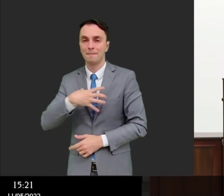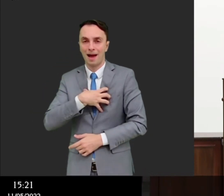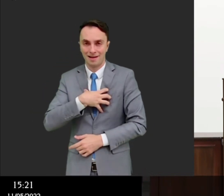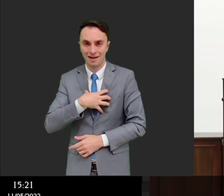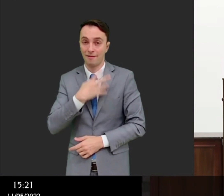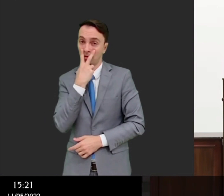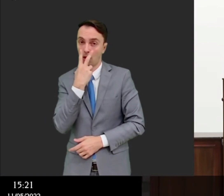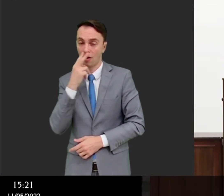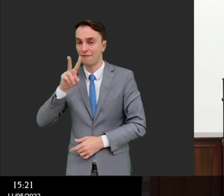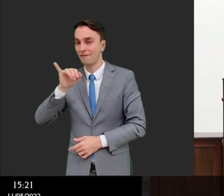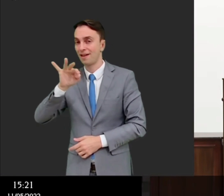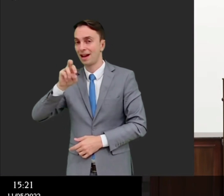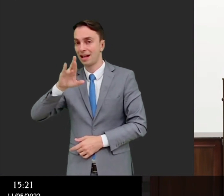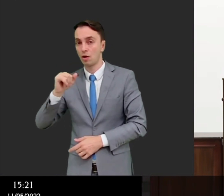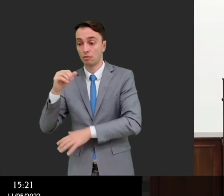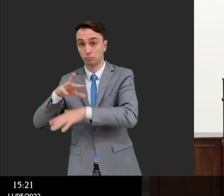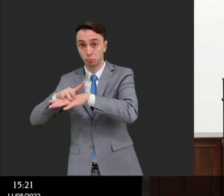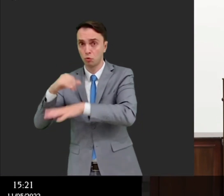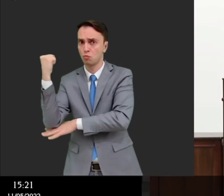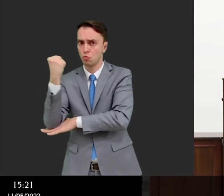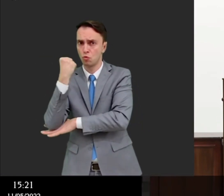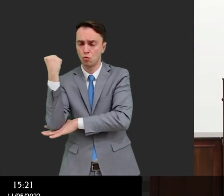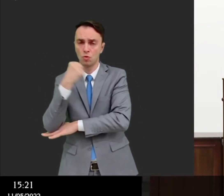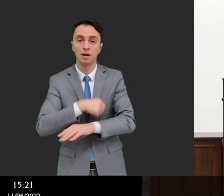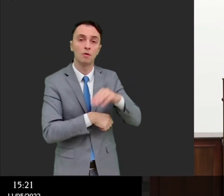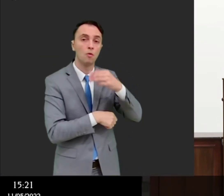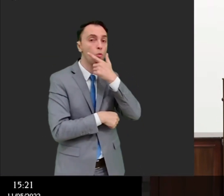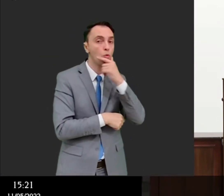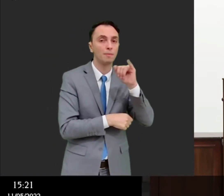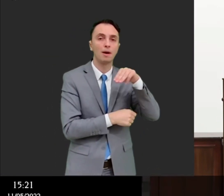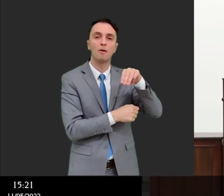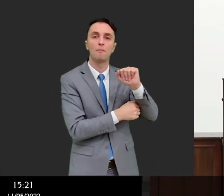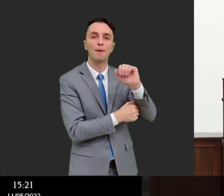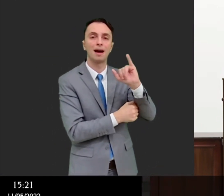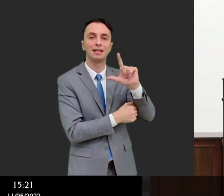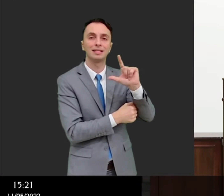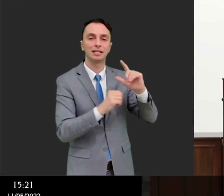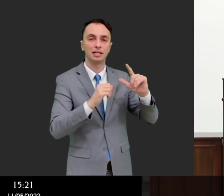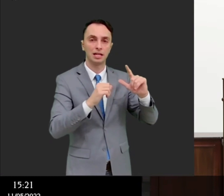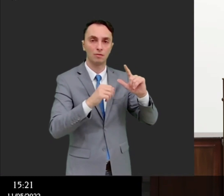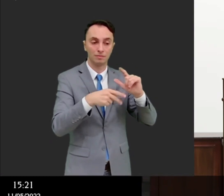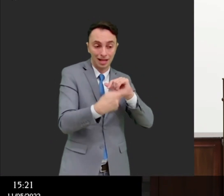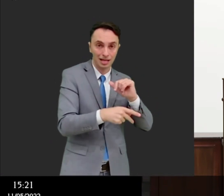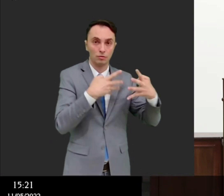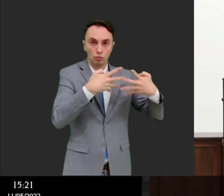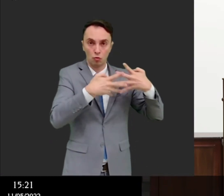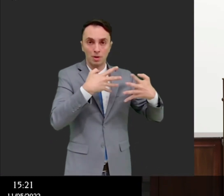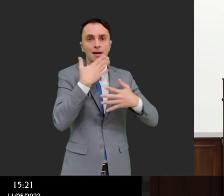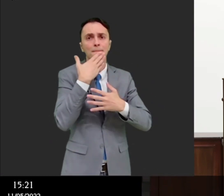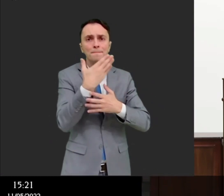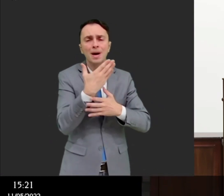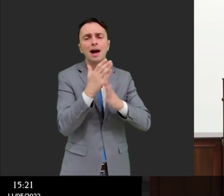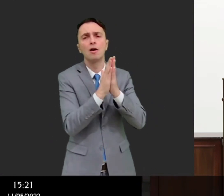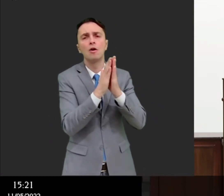enfermidade muito grave. E o irmão Maciel do Brás pede pela sua irmã Maria Maciel, que passará por